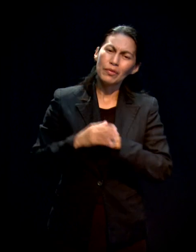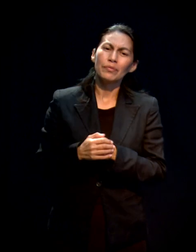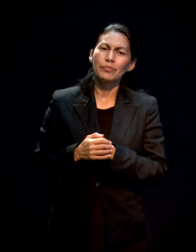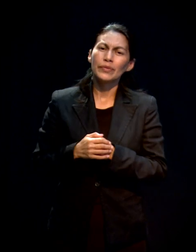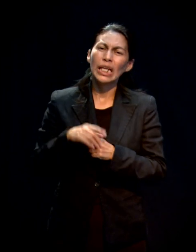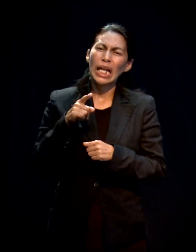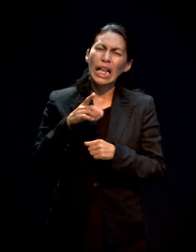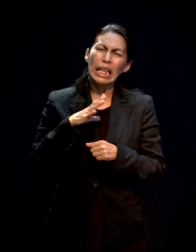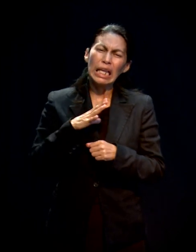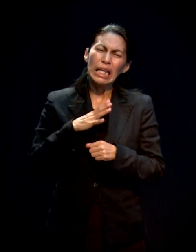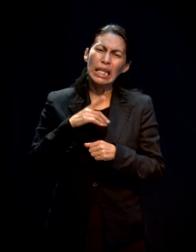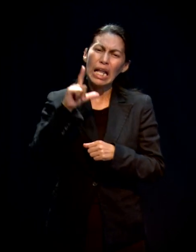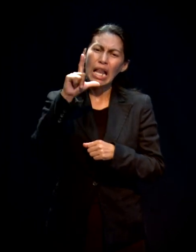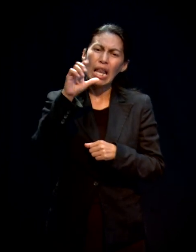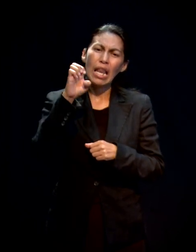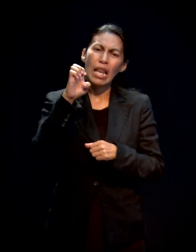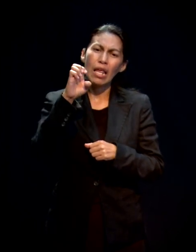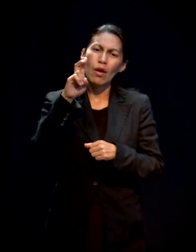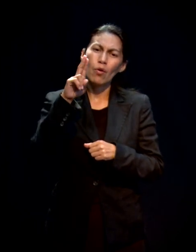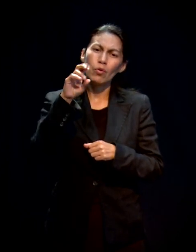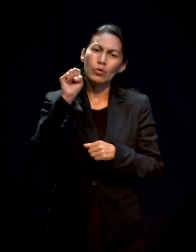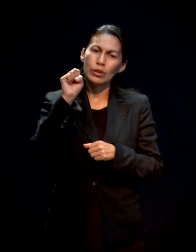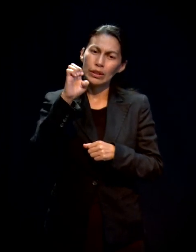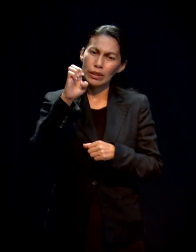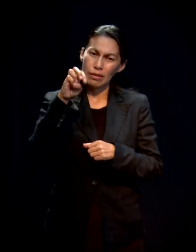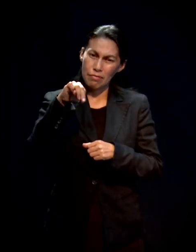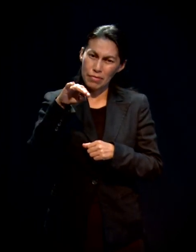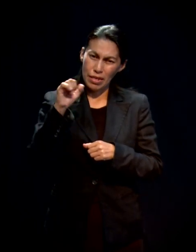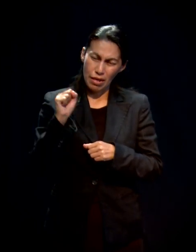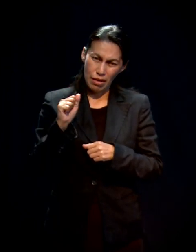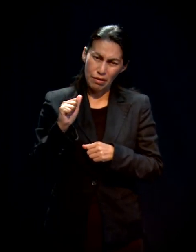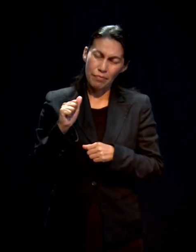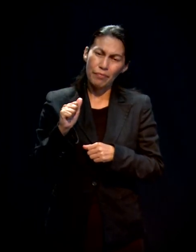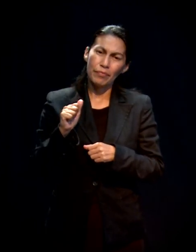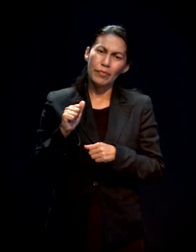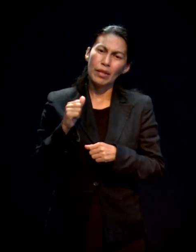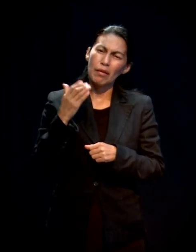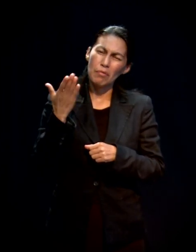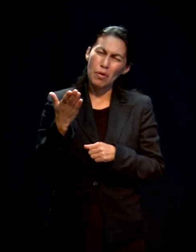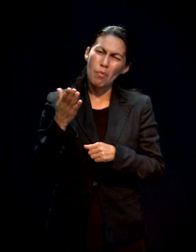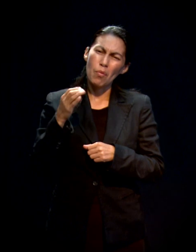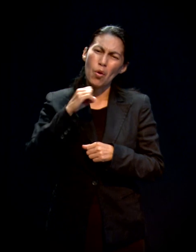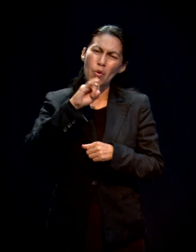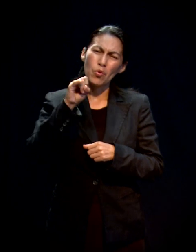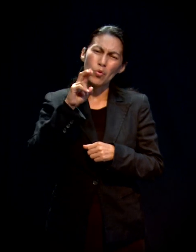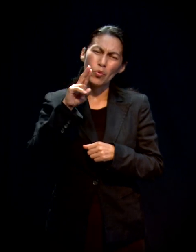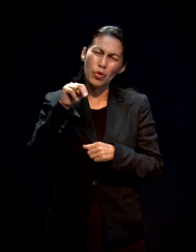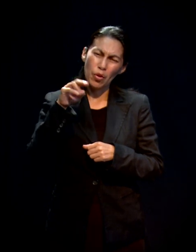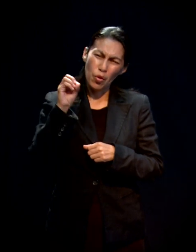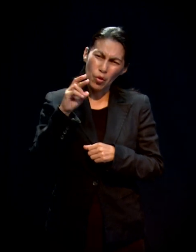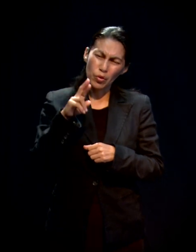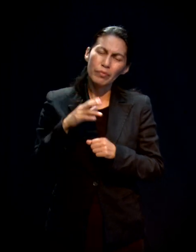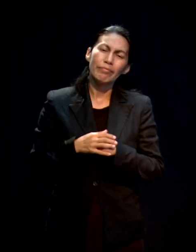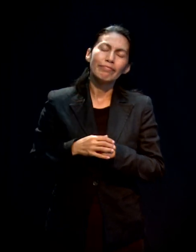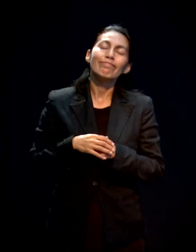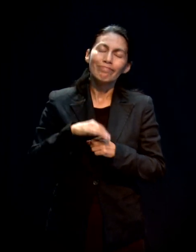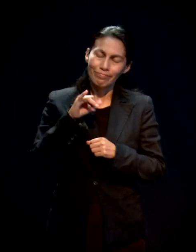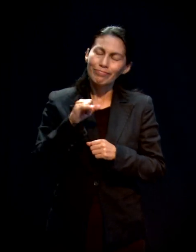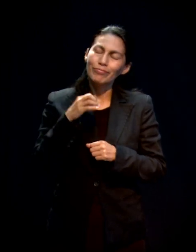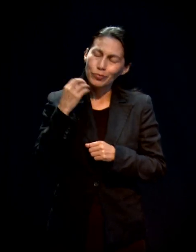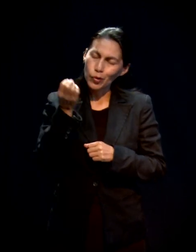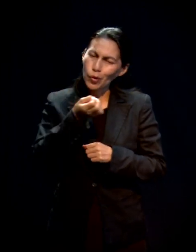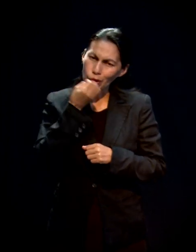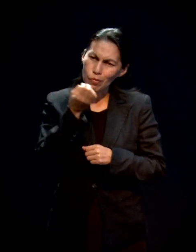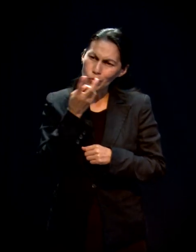por él son juniors vamos a estar orando por esta petición que tienes sí dime si